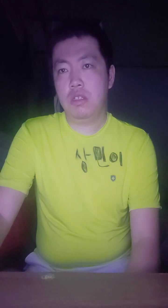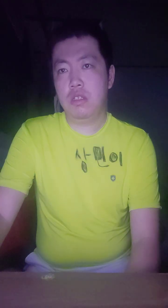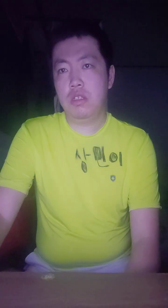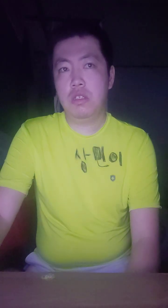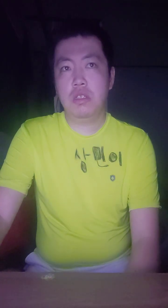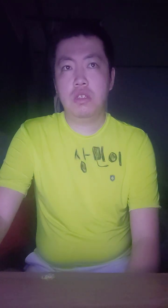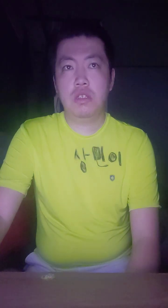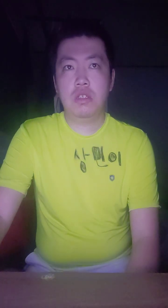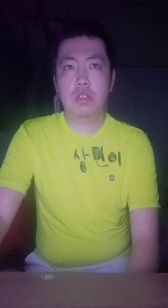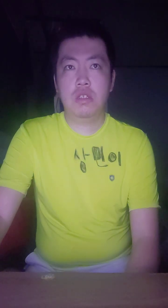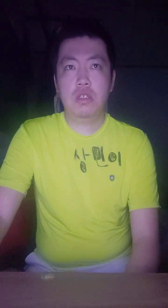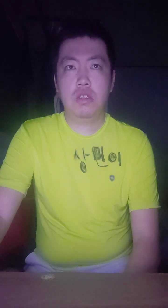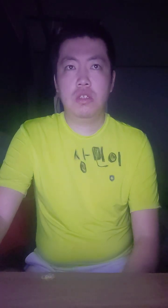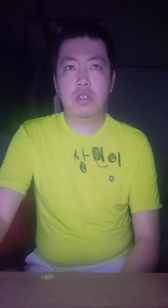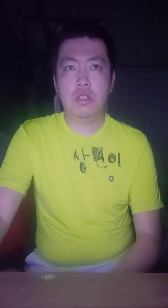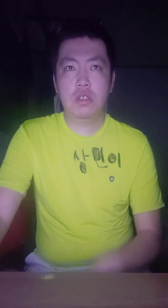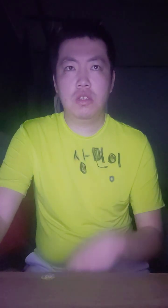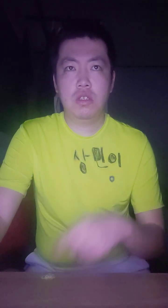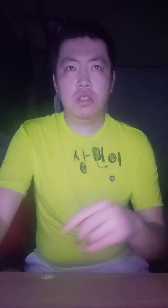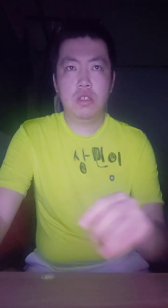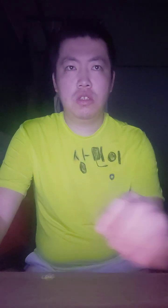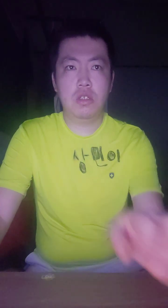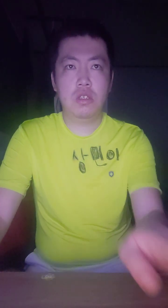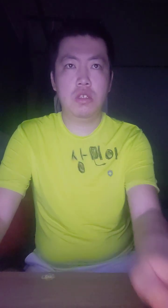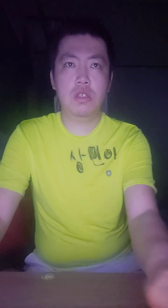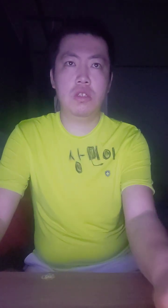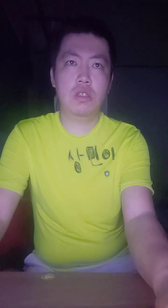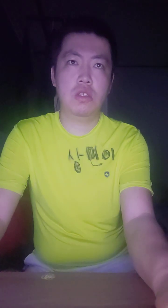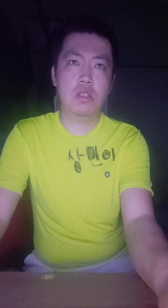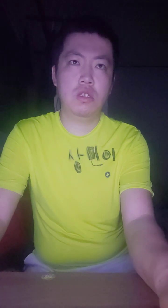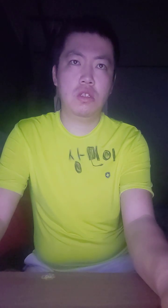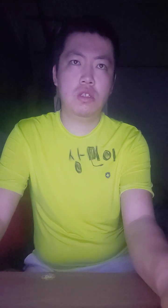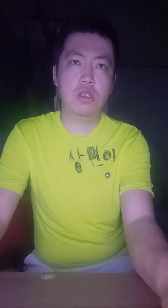9살 은영이를 울리는 가슴 아픈 두 글자. 엄마.